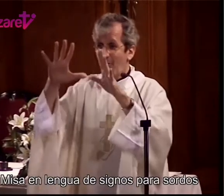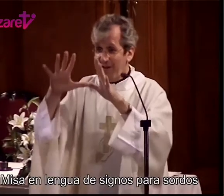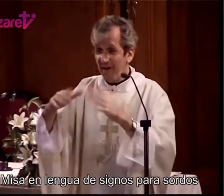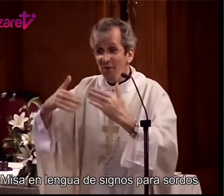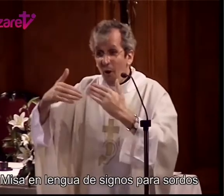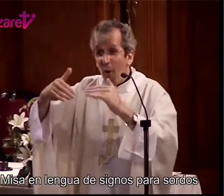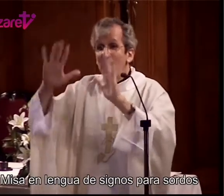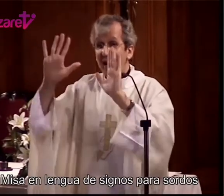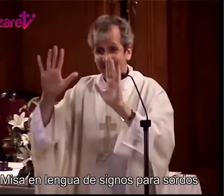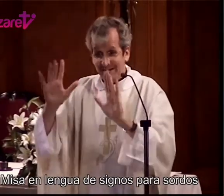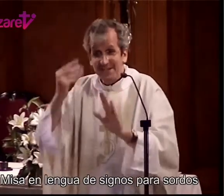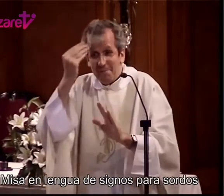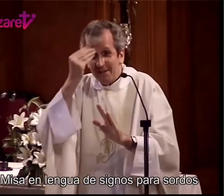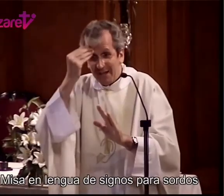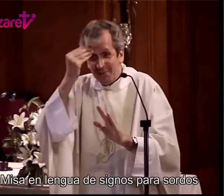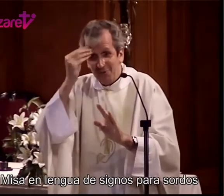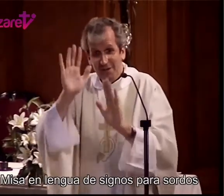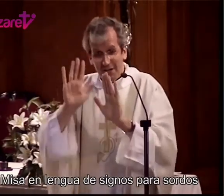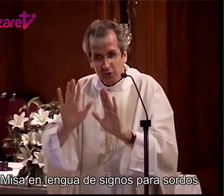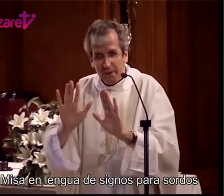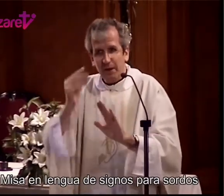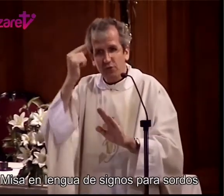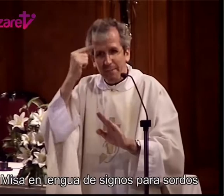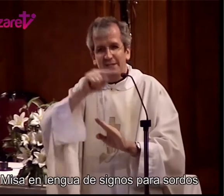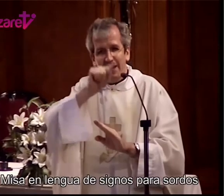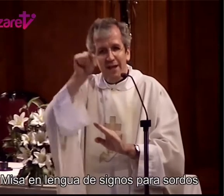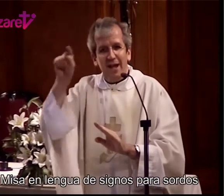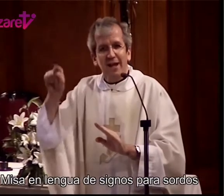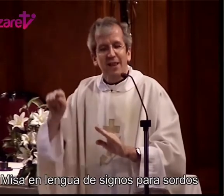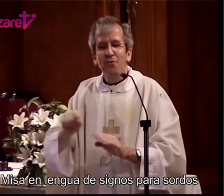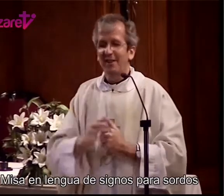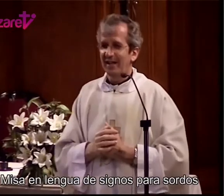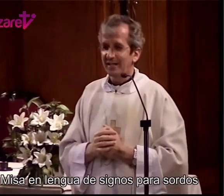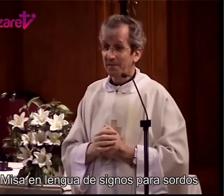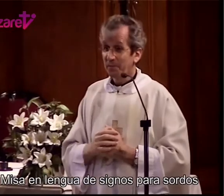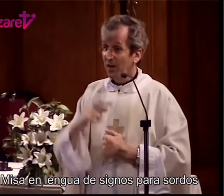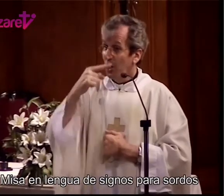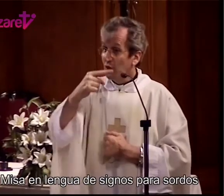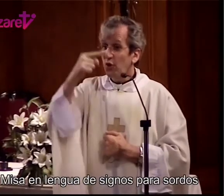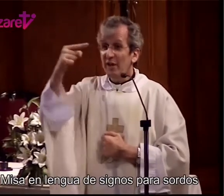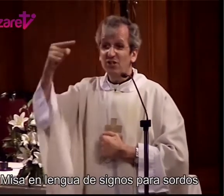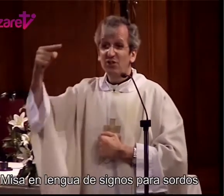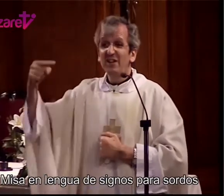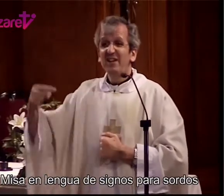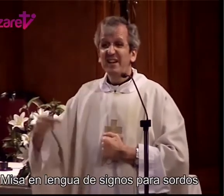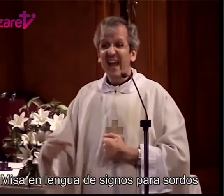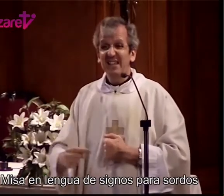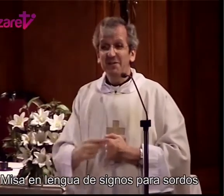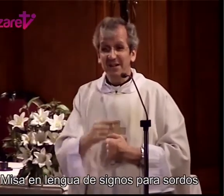5 o 10 o más, si pensáramos y nos paráramos a pensar en cada una de ellas. Todas son negativas,